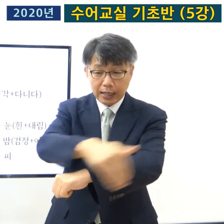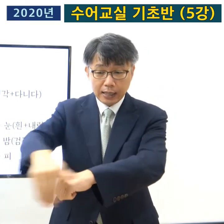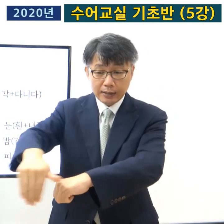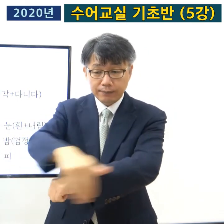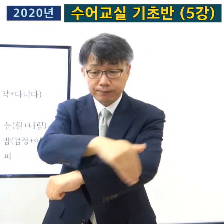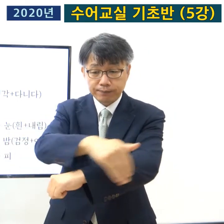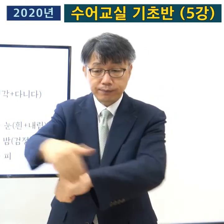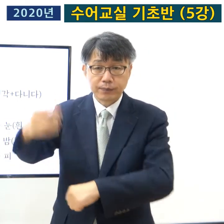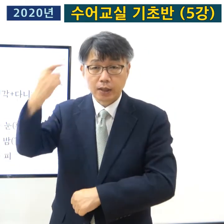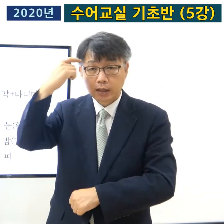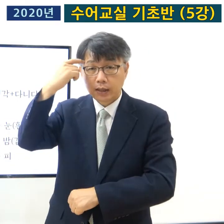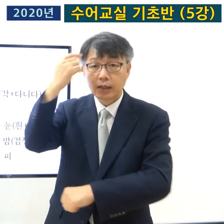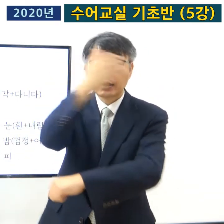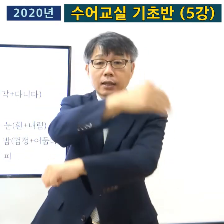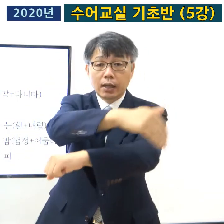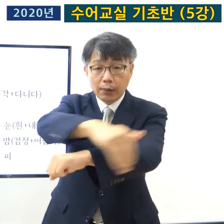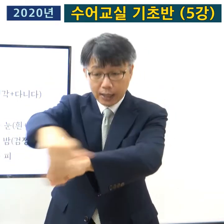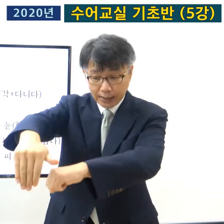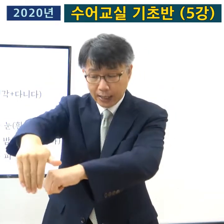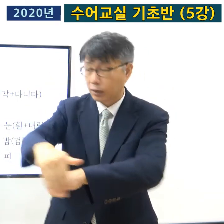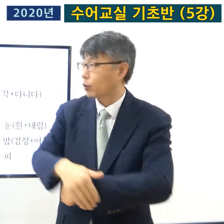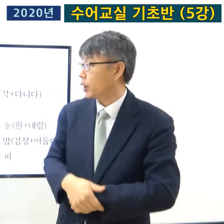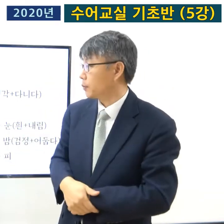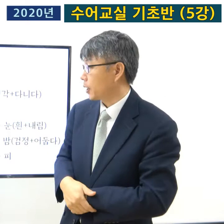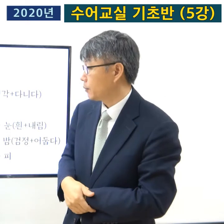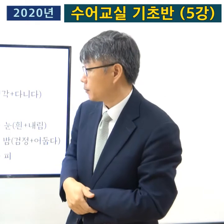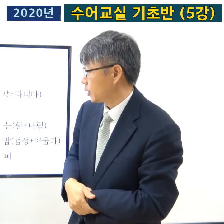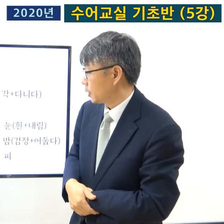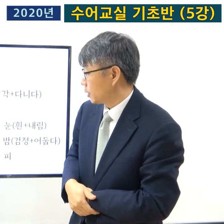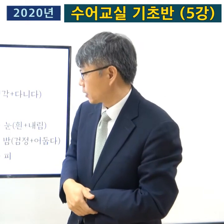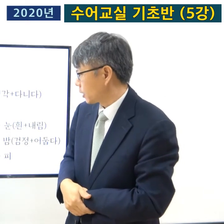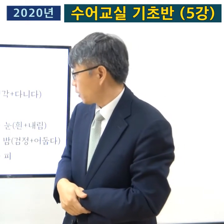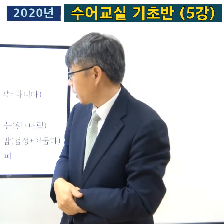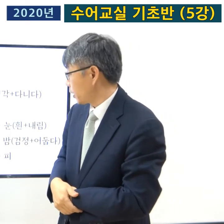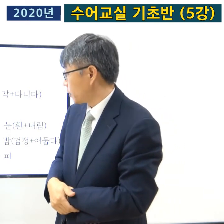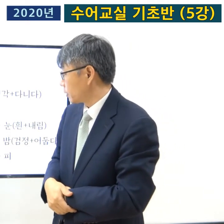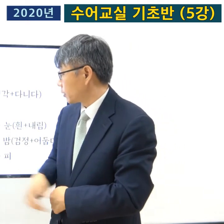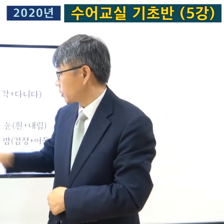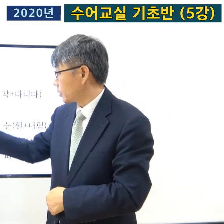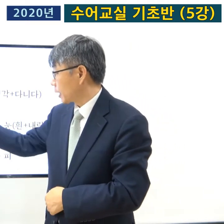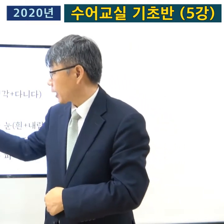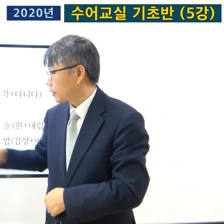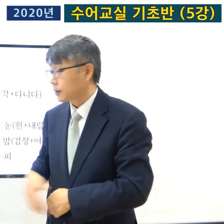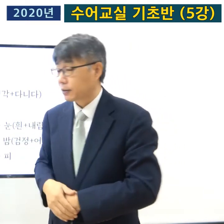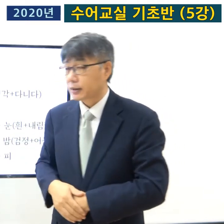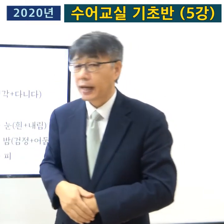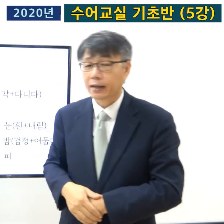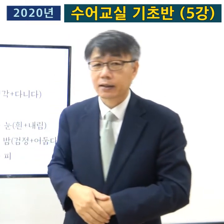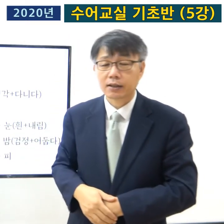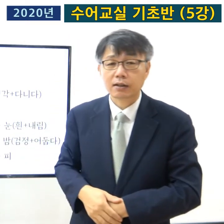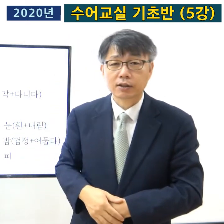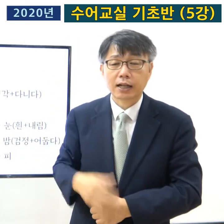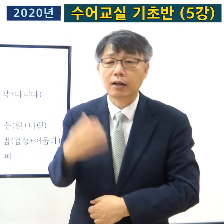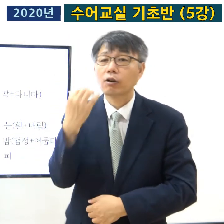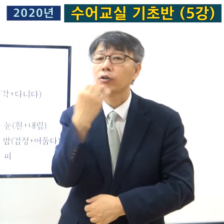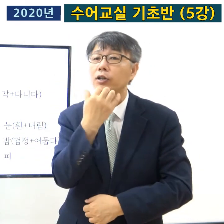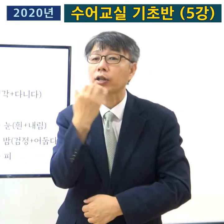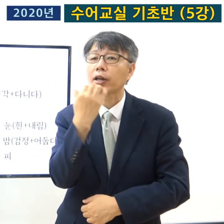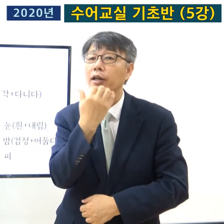다니다, 계획하다 이렇게 합니다. 그 다음에 색깔은 색은 어떻게 할까요? 이렇게